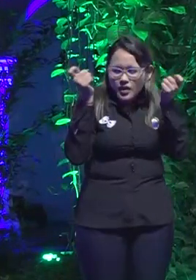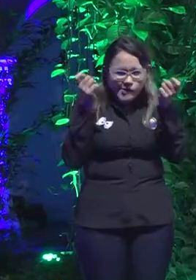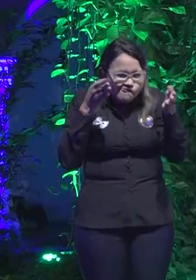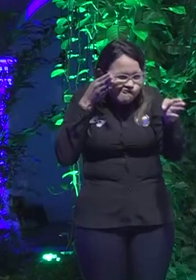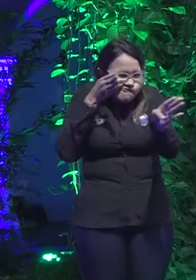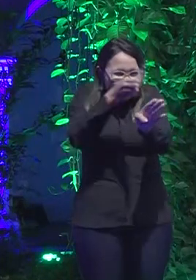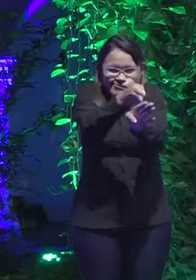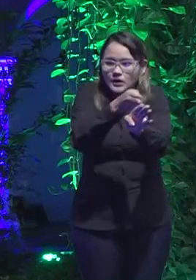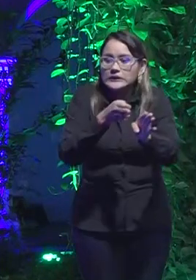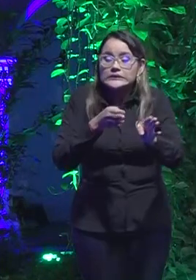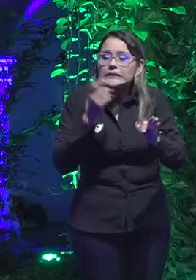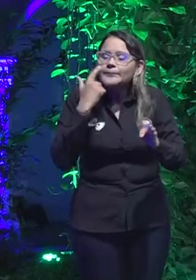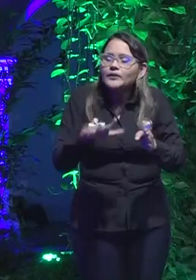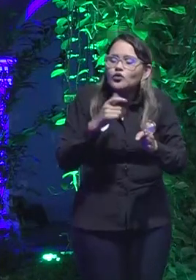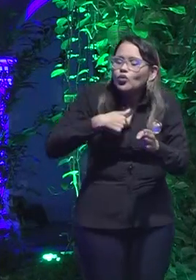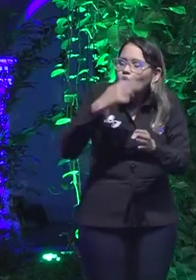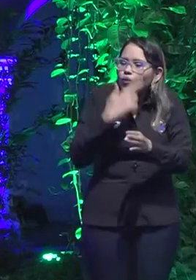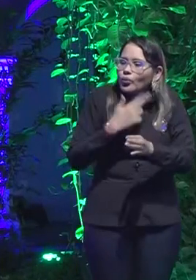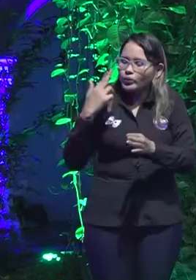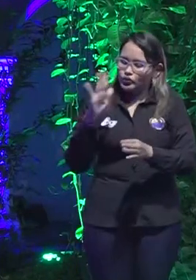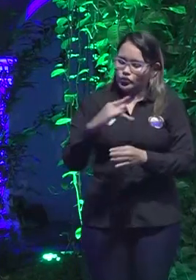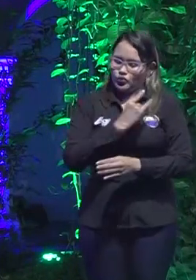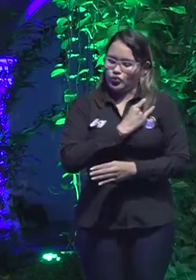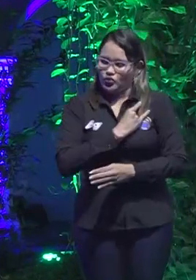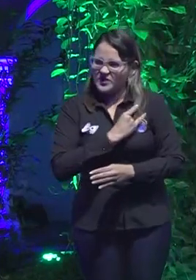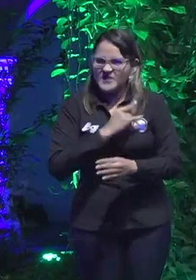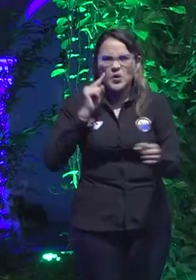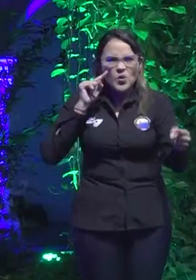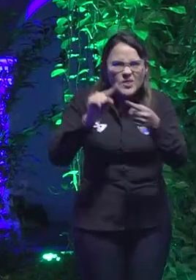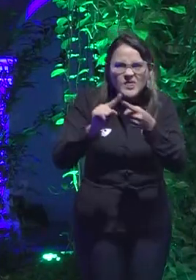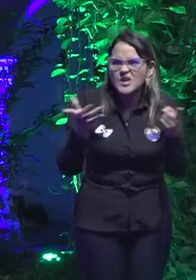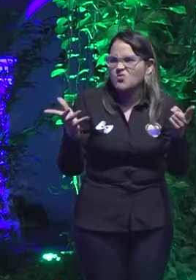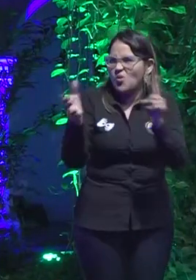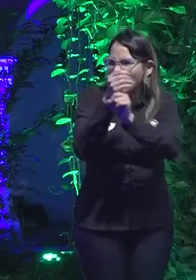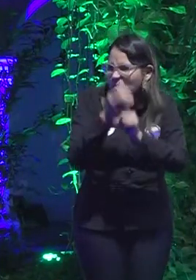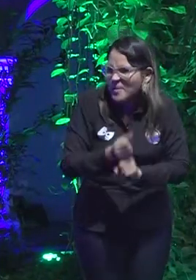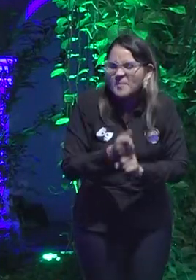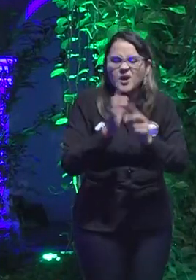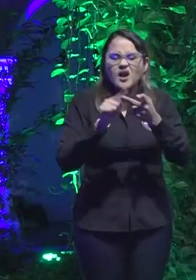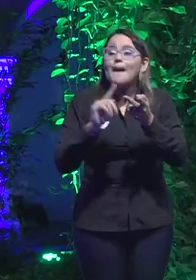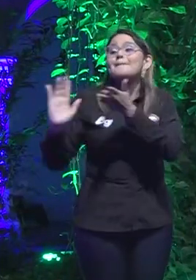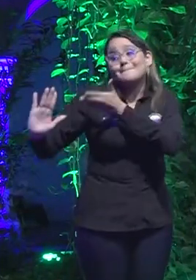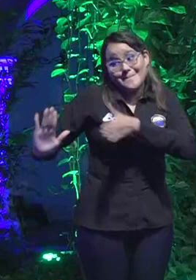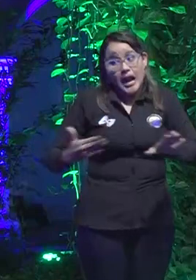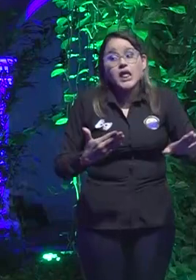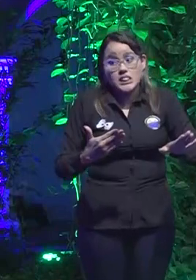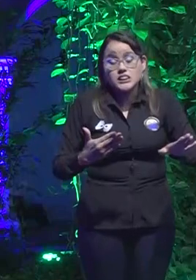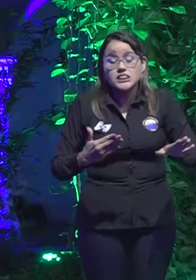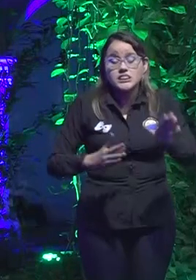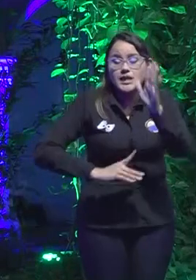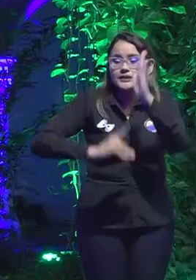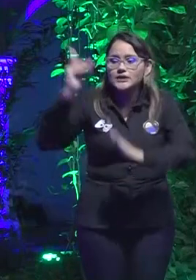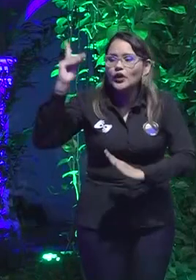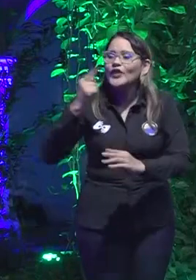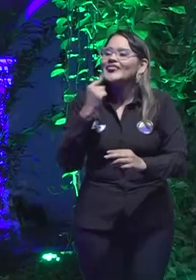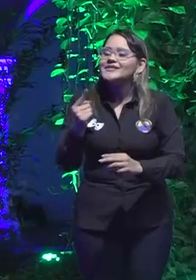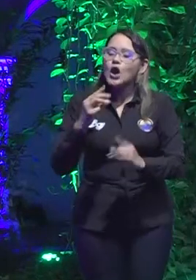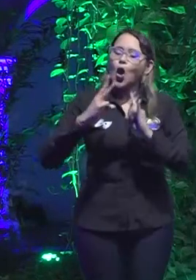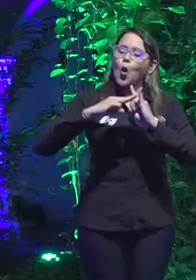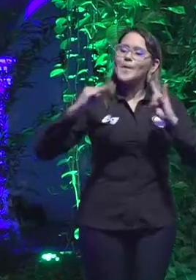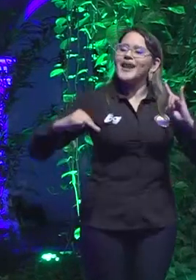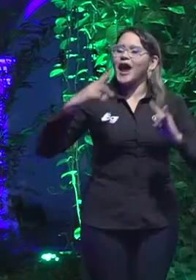todo cuál es ese compromiso que tiene la universidad, cuáles son las metas, y pues tenemos un plan de desarrollo que su apellido es precisamente